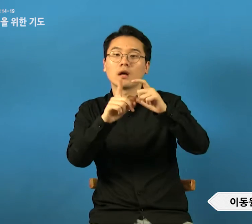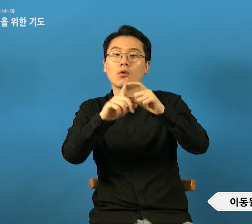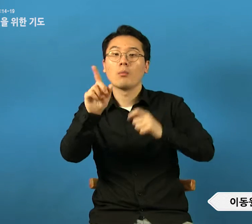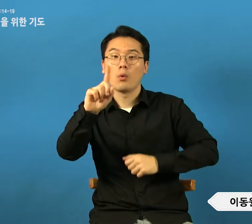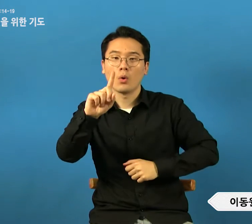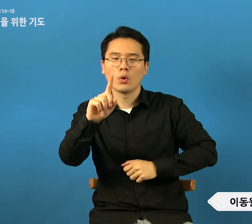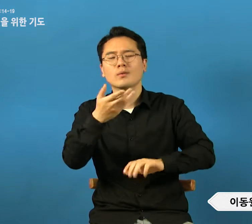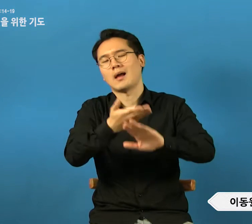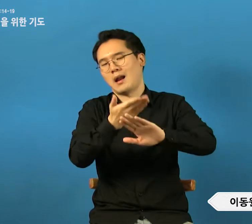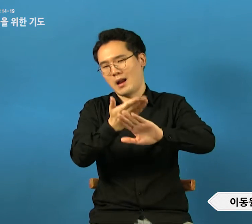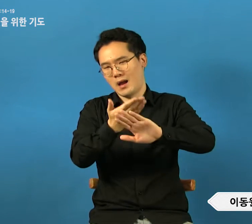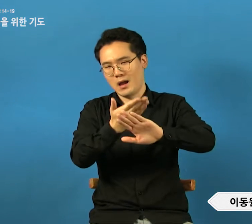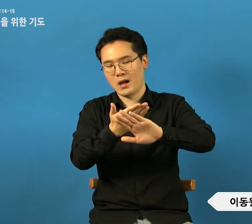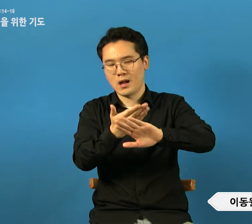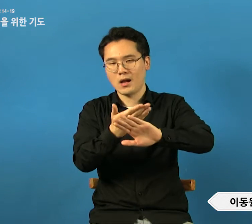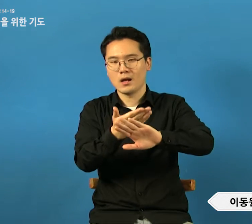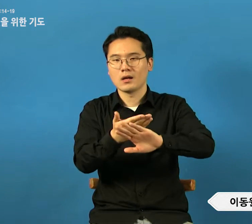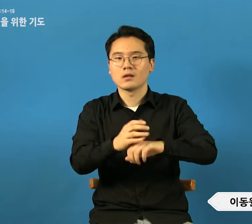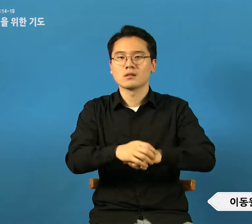이런 단어가 쓰여졌어요.